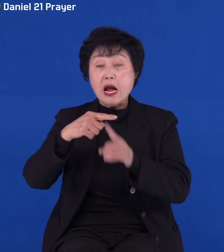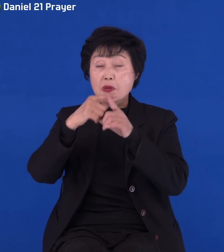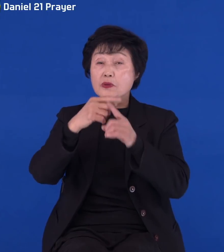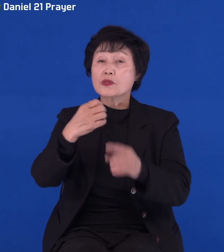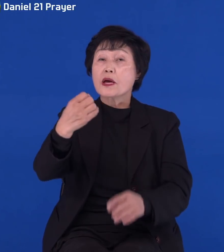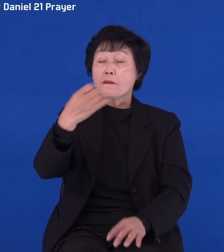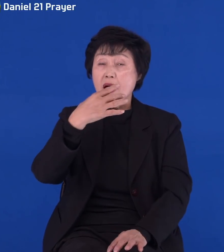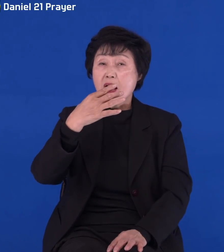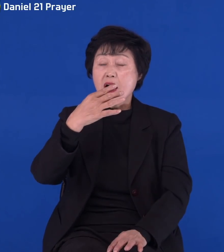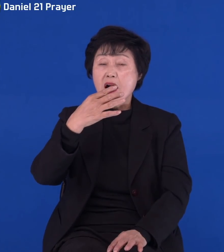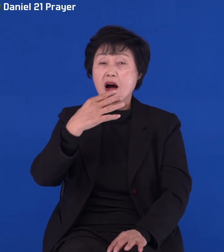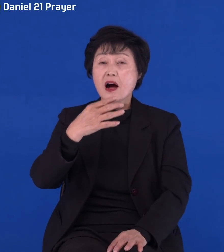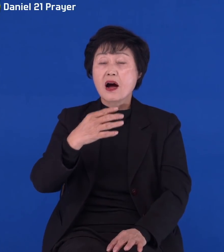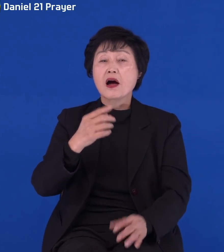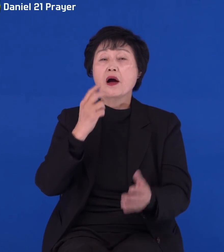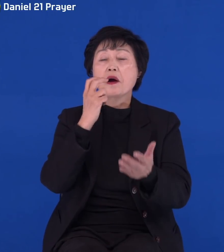사망했습니다.